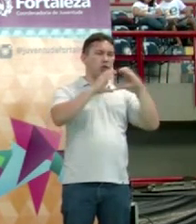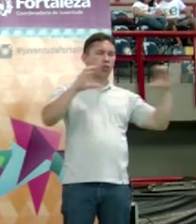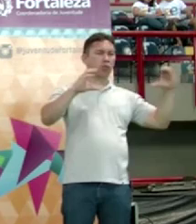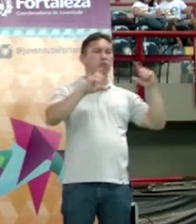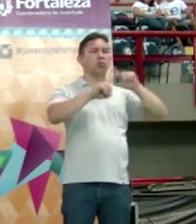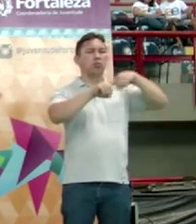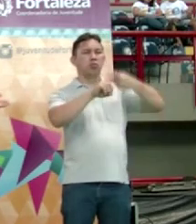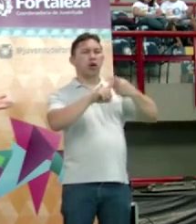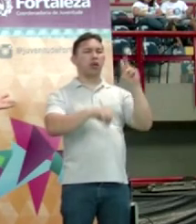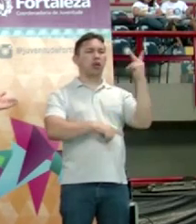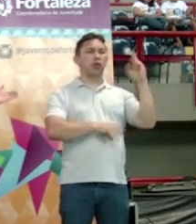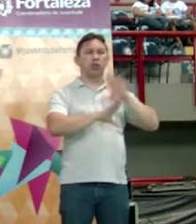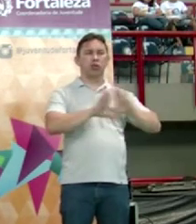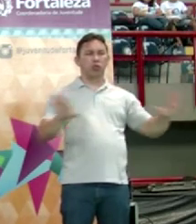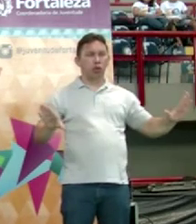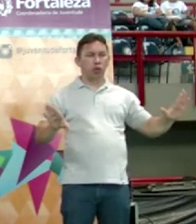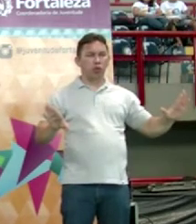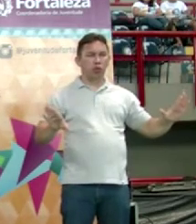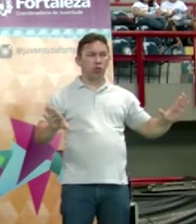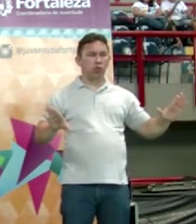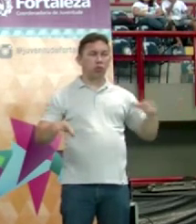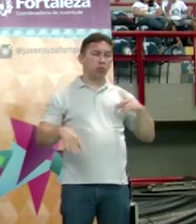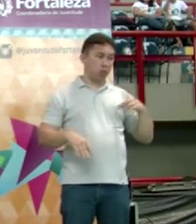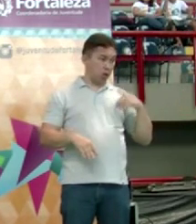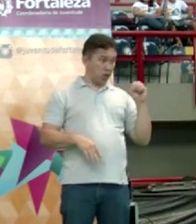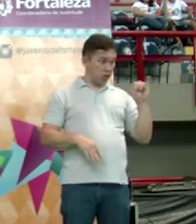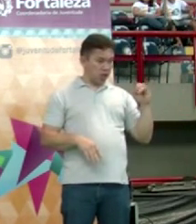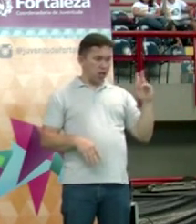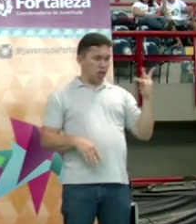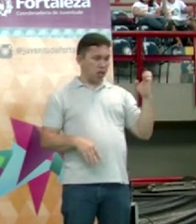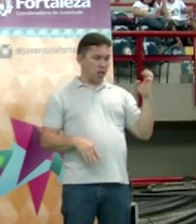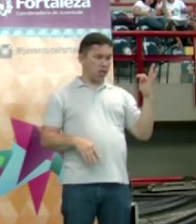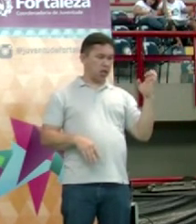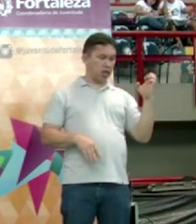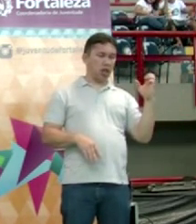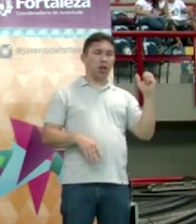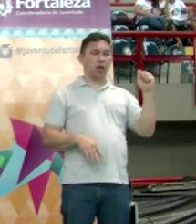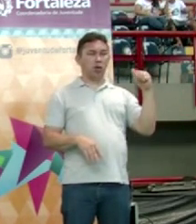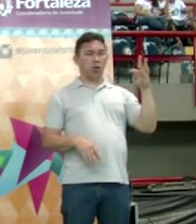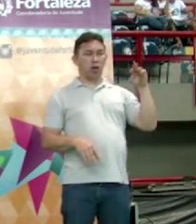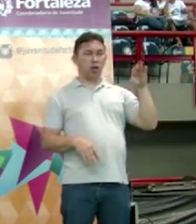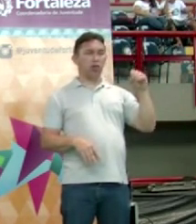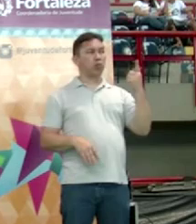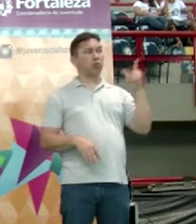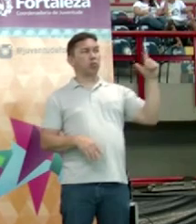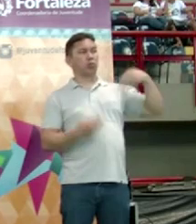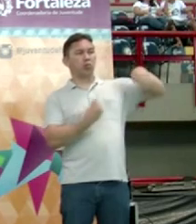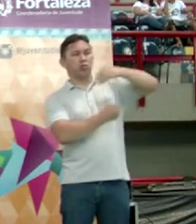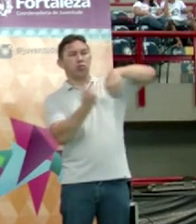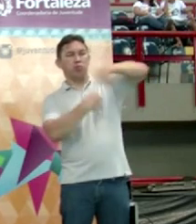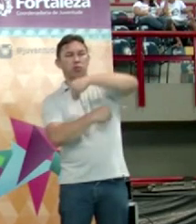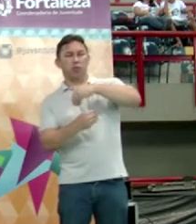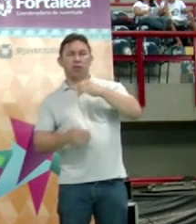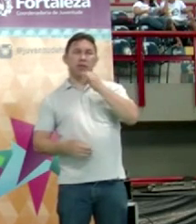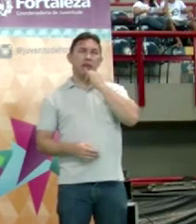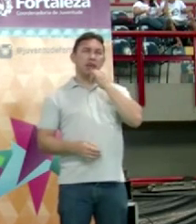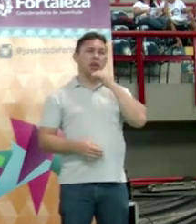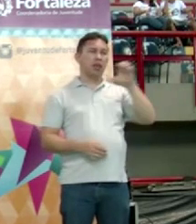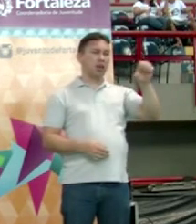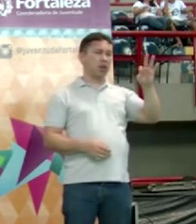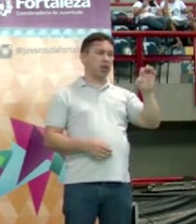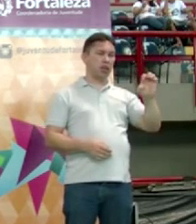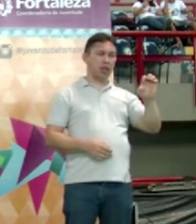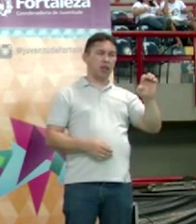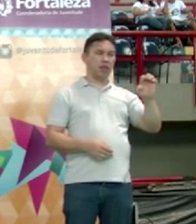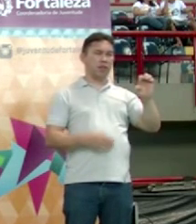quê? Carbono e hidrogênio. E para ser heteroátomo tem que ser diferente de carbono e hidrogênio. Os éteres, por exemplo, como é que é